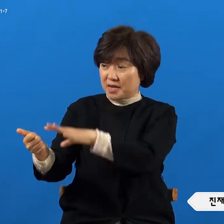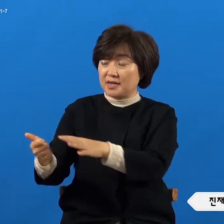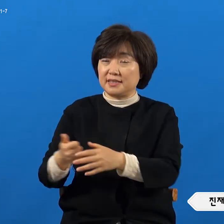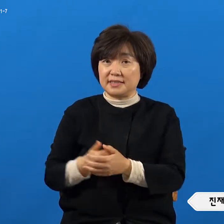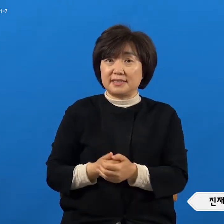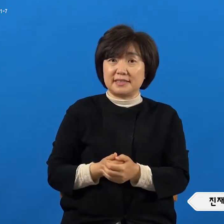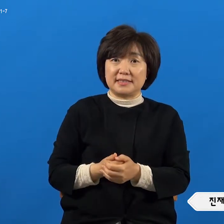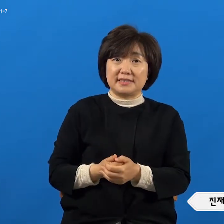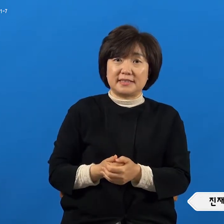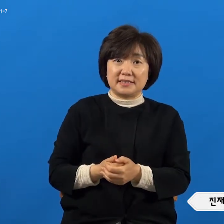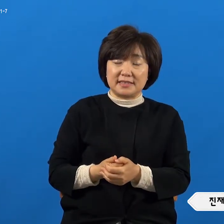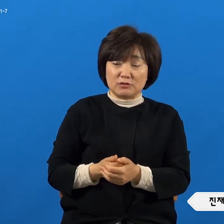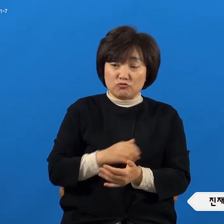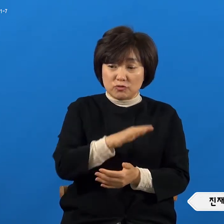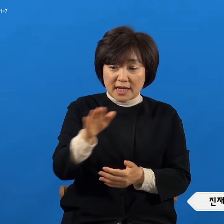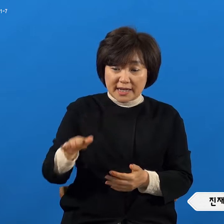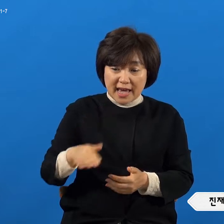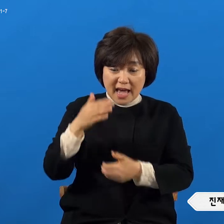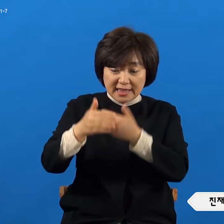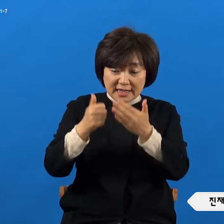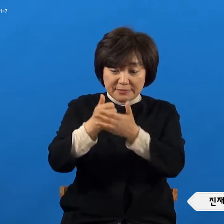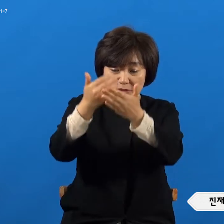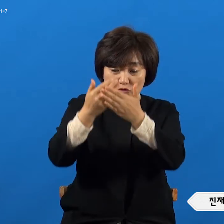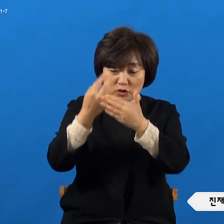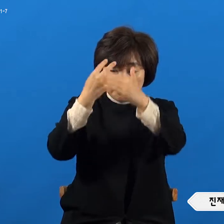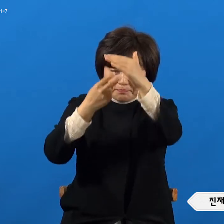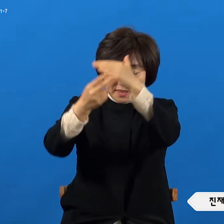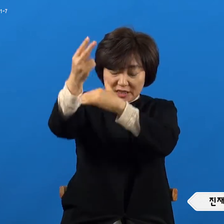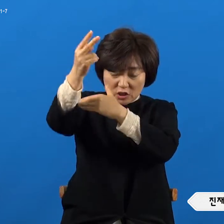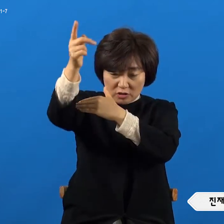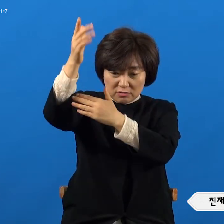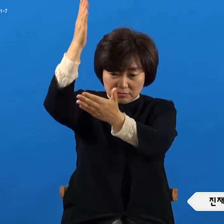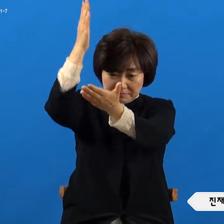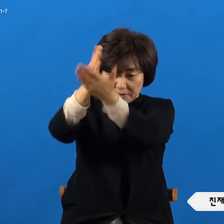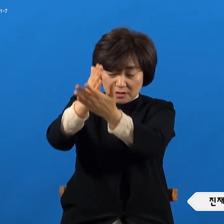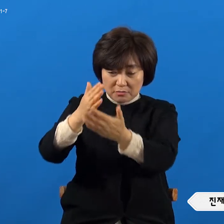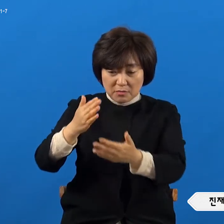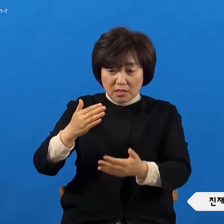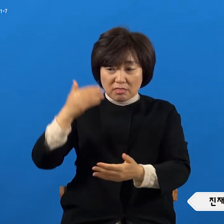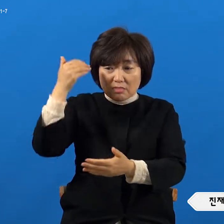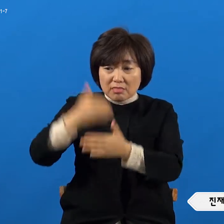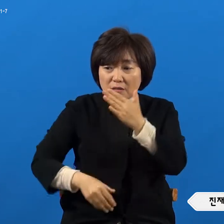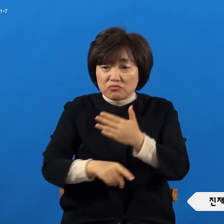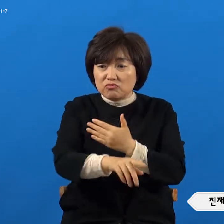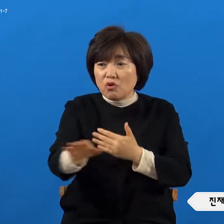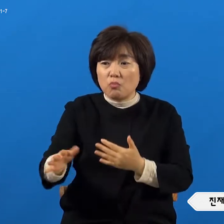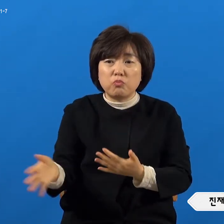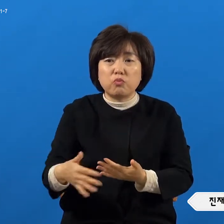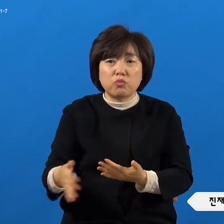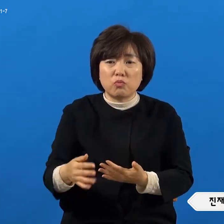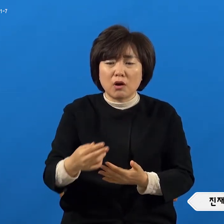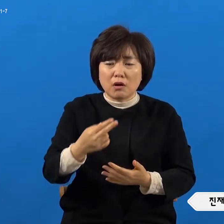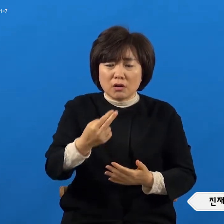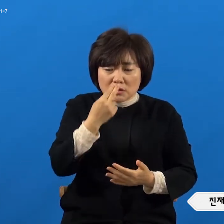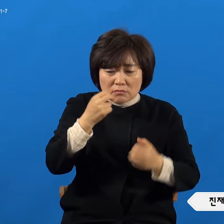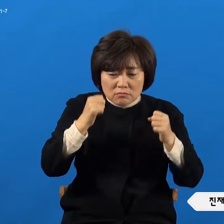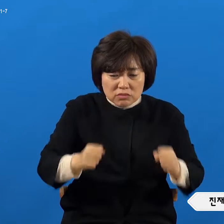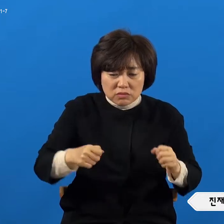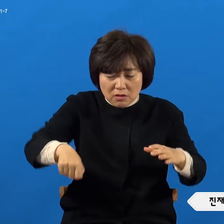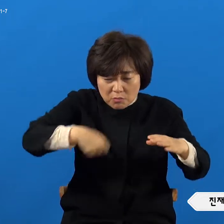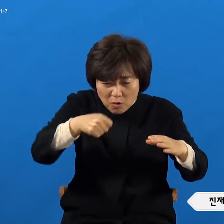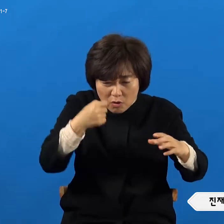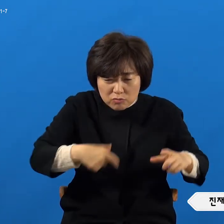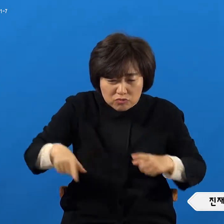이야기하고 싶습니다. 우리에게 하나님이 주신 비전이 없다면 남은 것이 없이 결국 생존만이